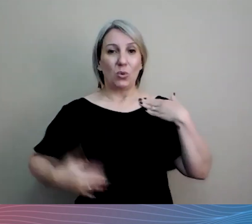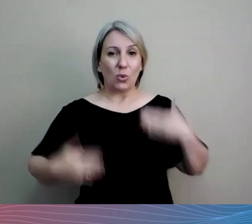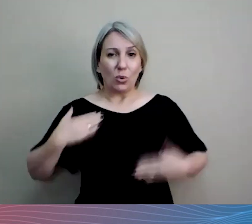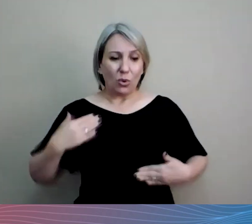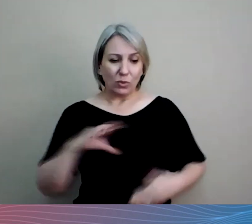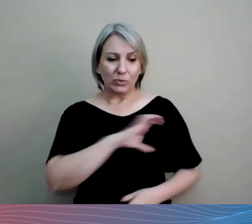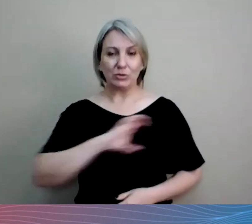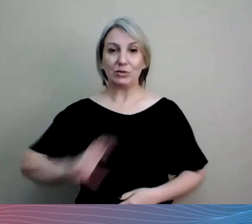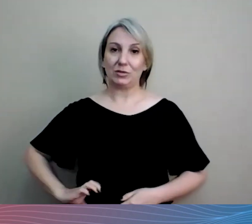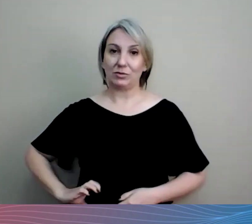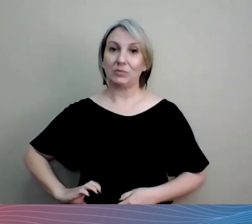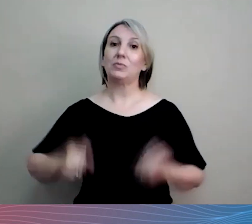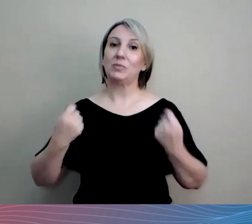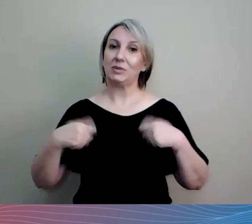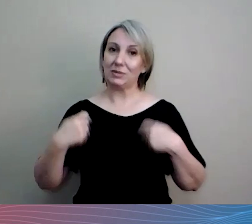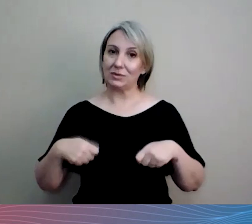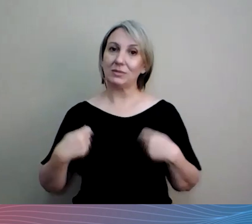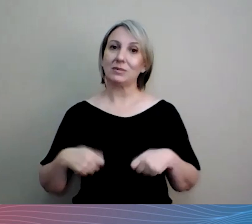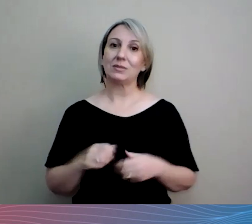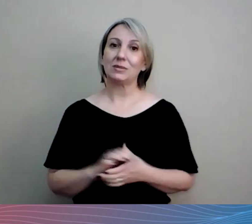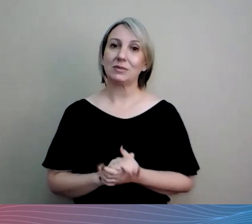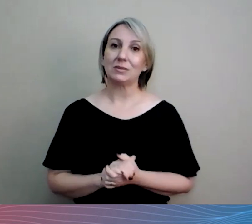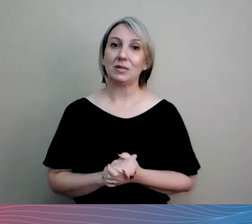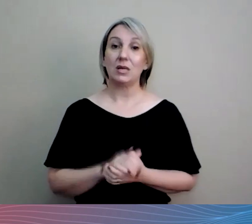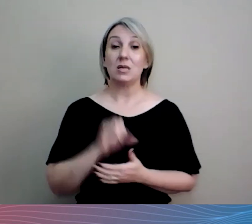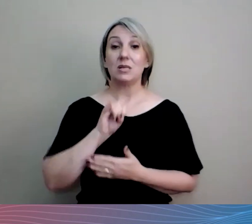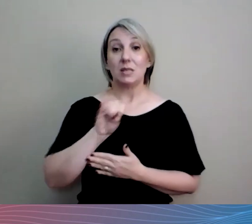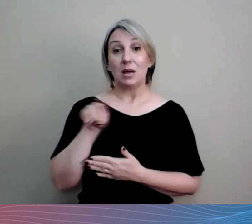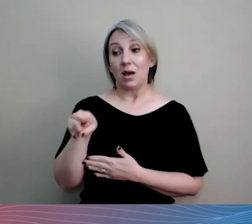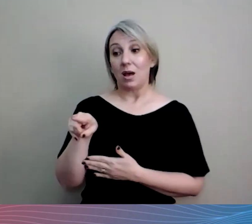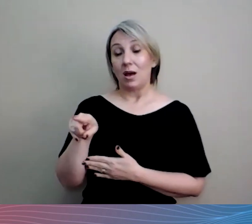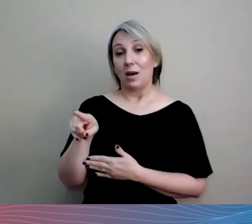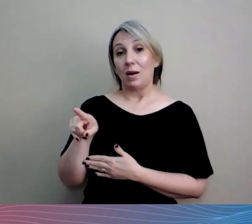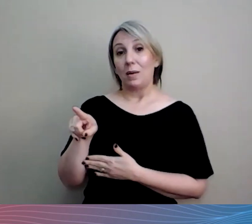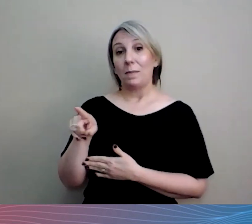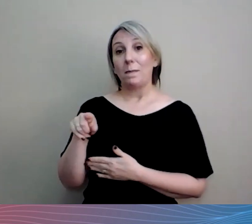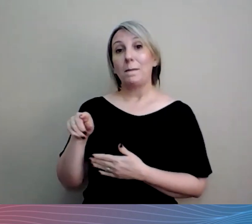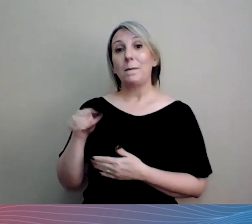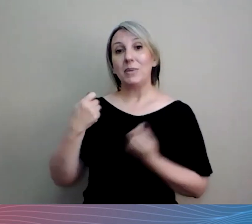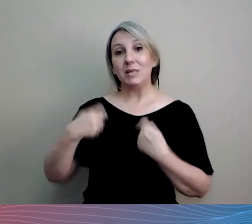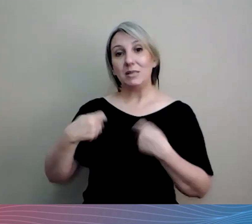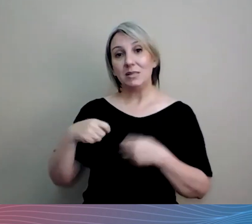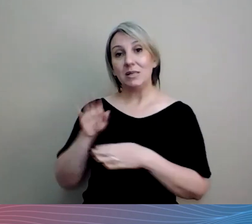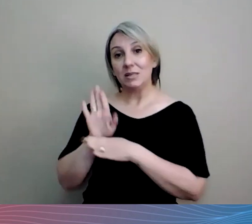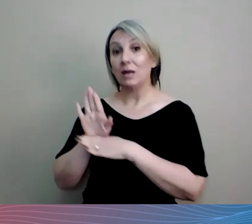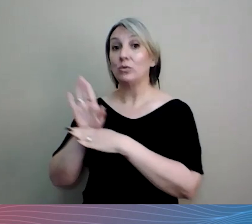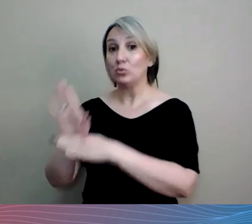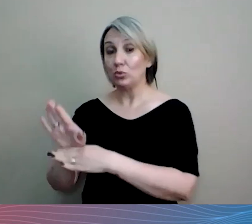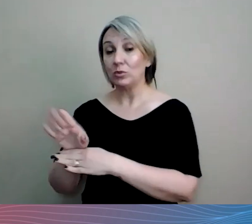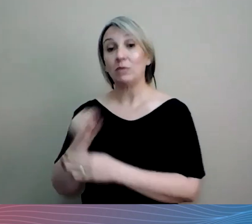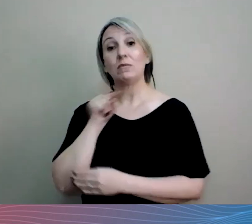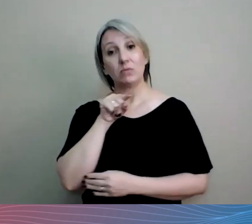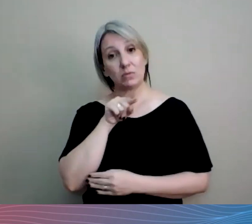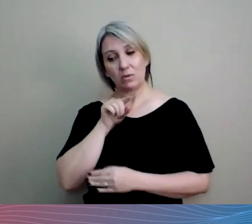um pastoreio, você vai pastorear, né? Se ele precisa de um apacentamento, você vai apacentar. Não vamos deixar de fazer isso,